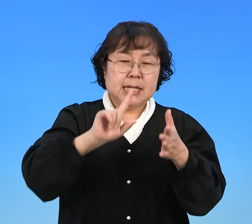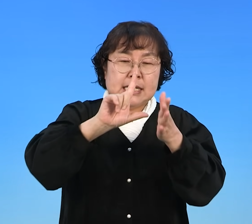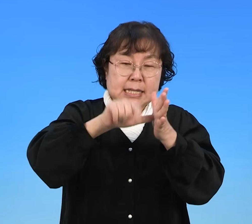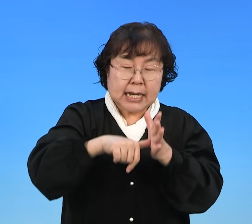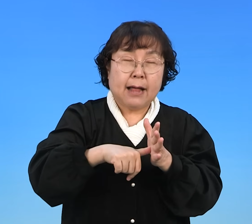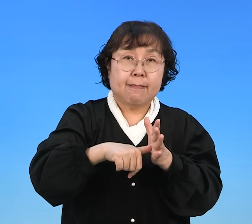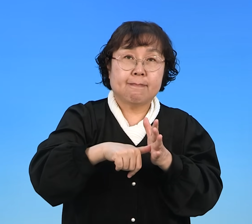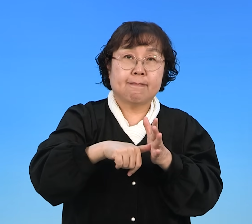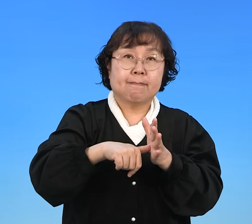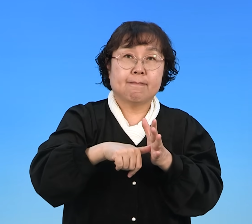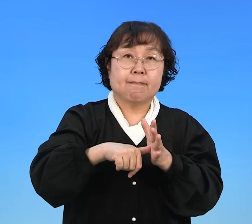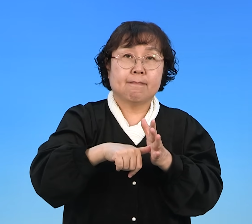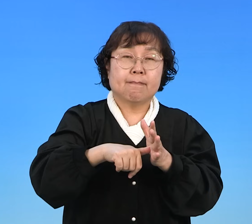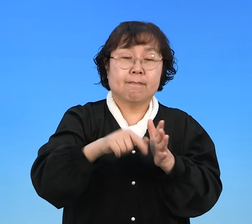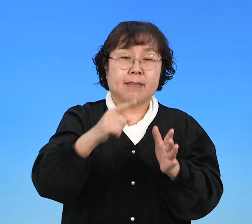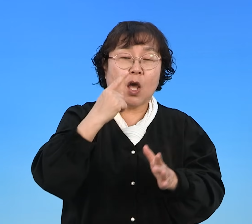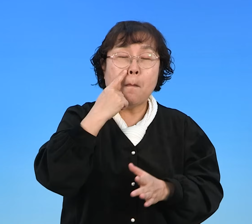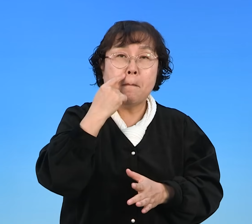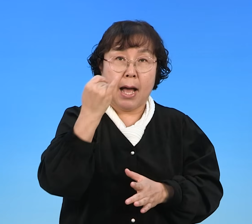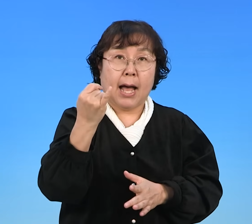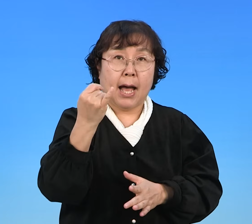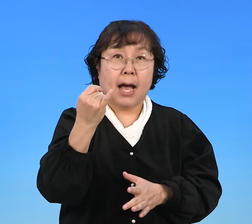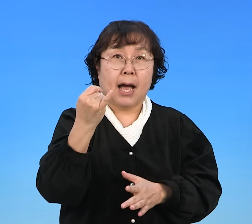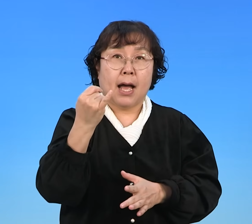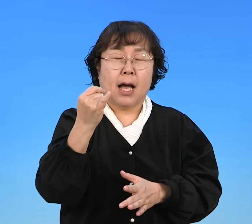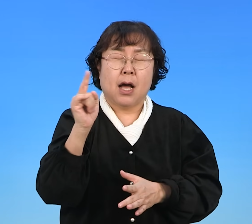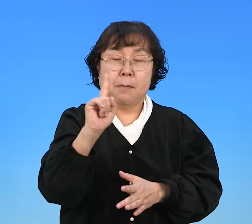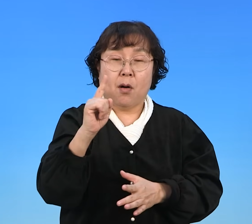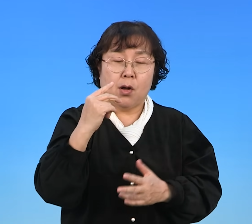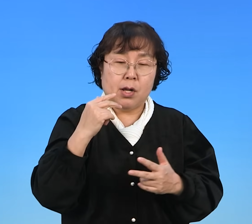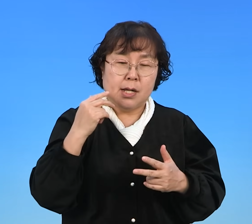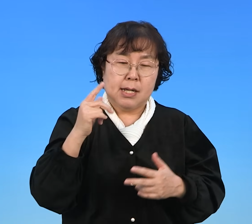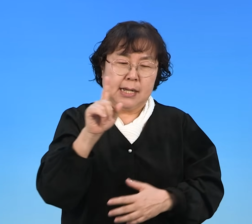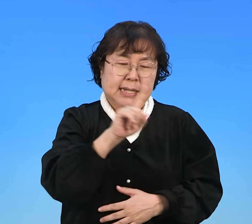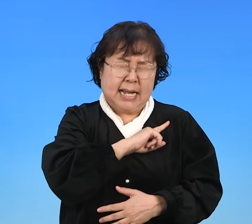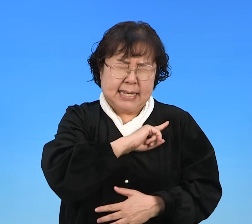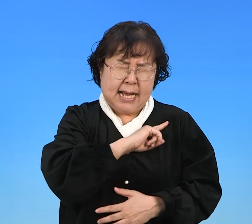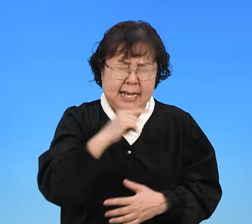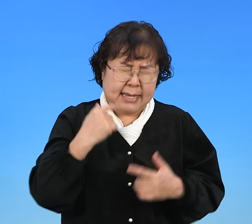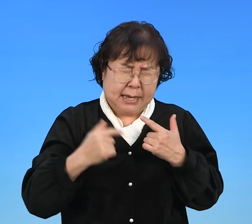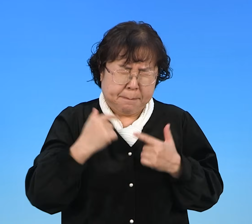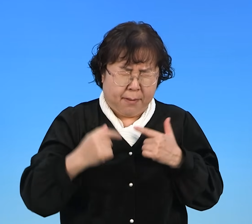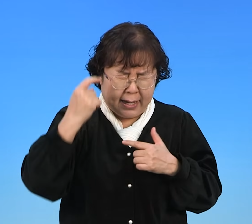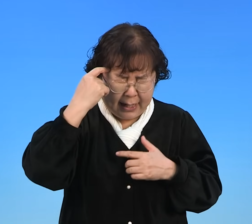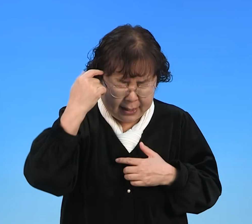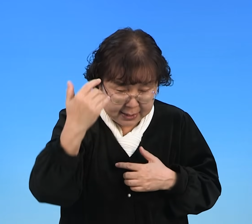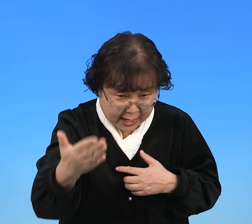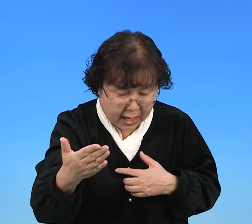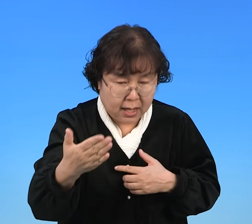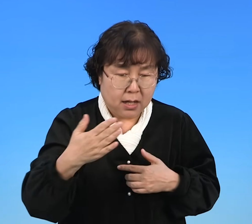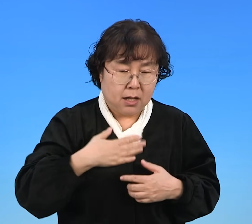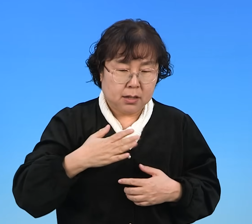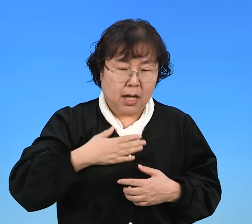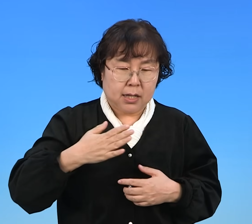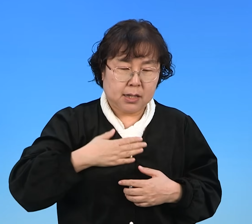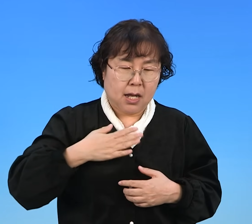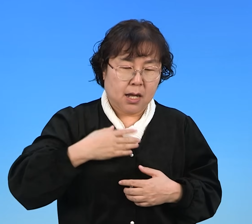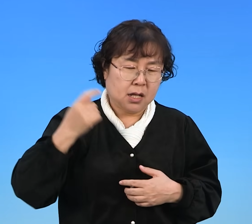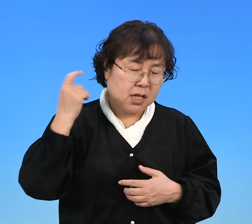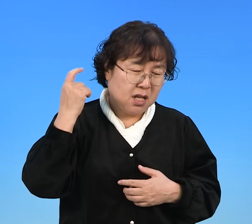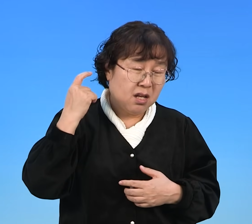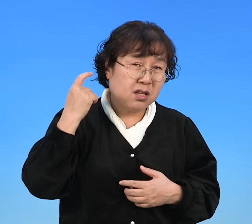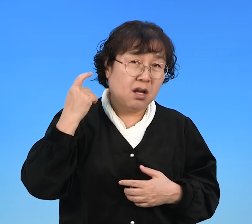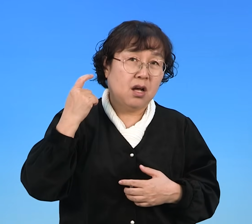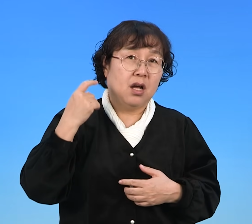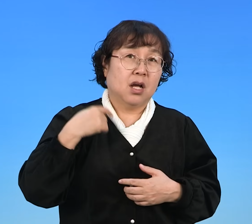이 순간에 네 엄마가 뭘 제일 기뻐할 것 같으냐? 막 하던